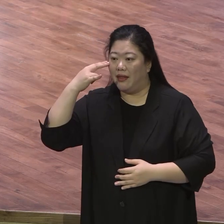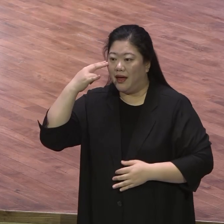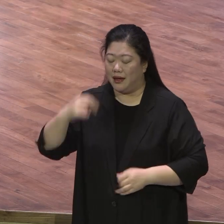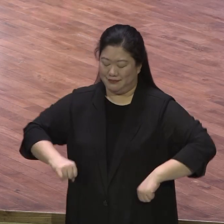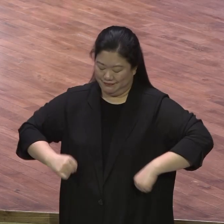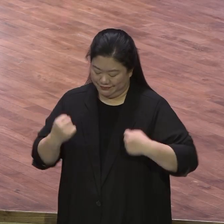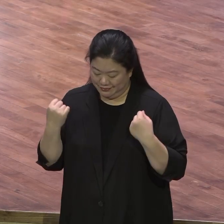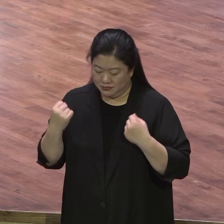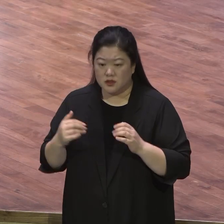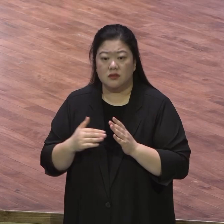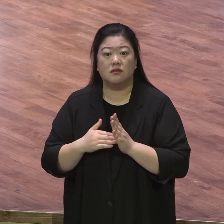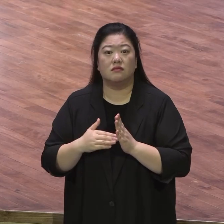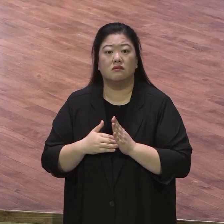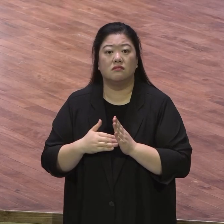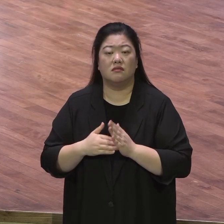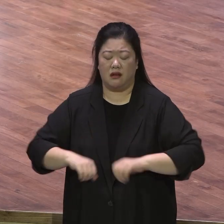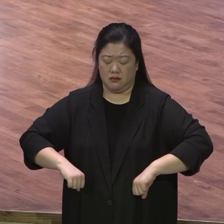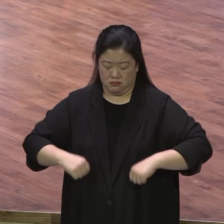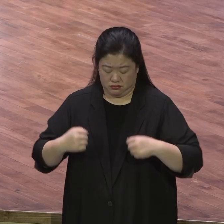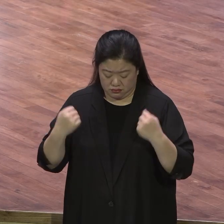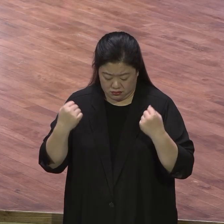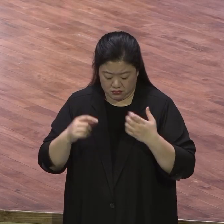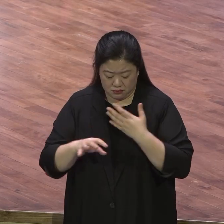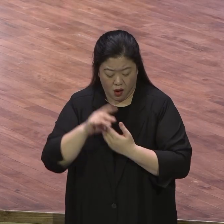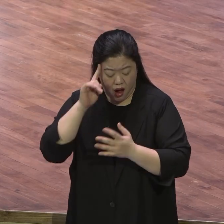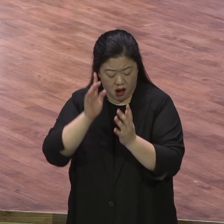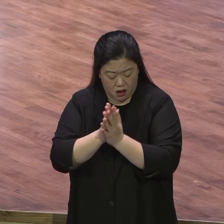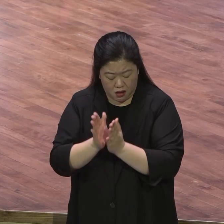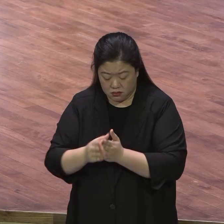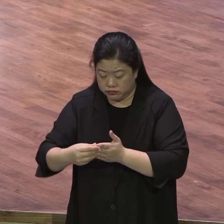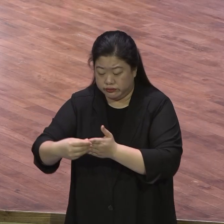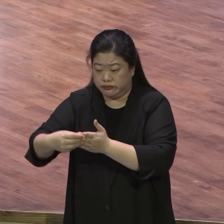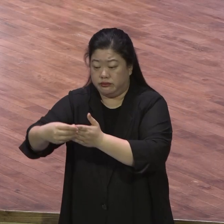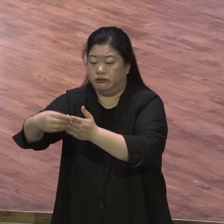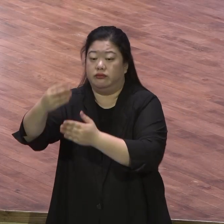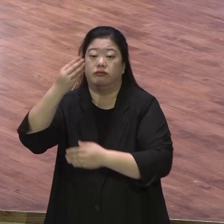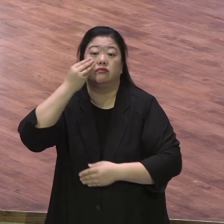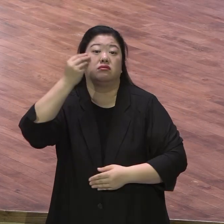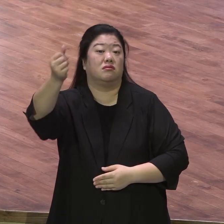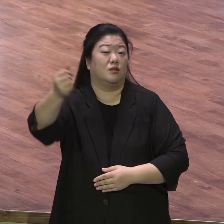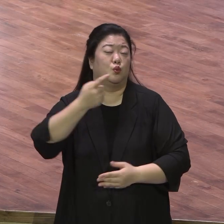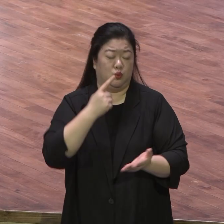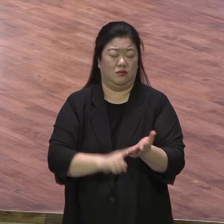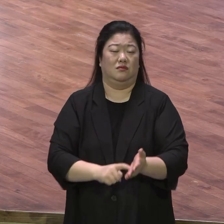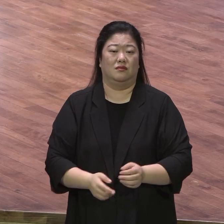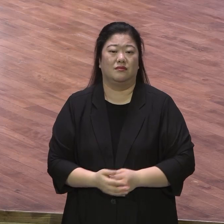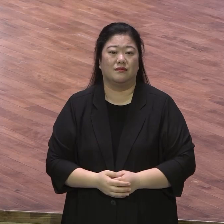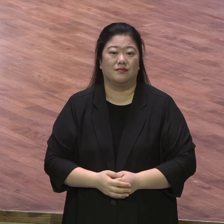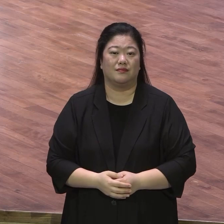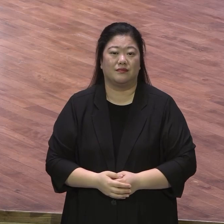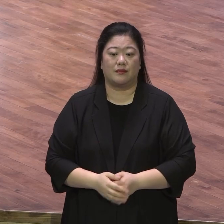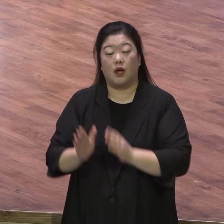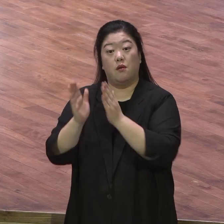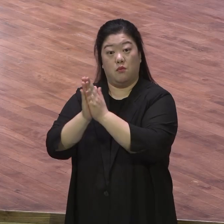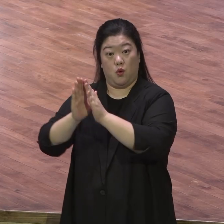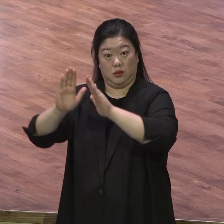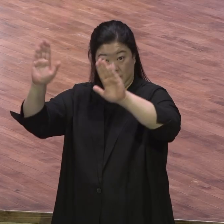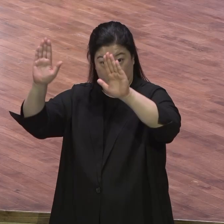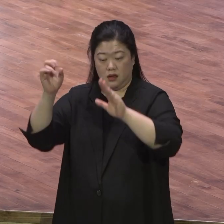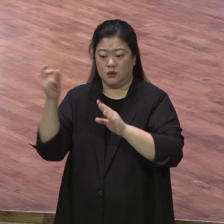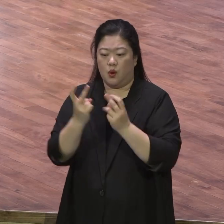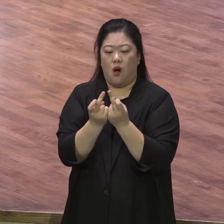그 삶이 누리게 되는 거예요 모두 형통이 되는 겁니다 모세와 아론이 한 것이 뭡니까 모세와